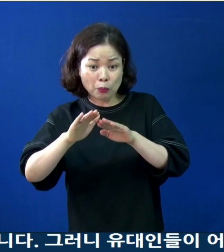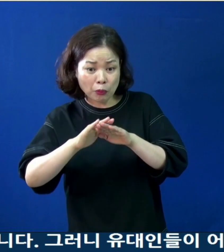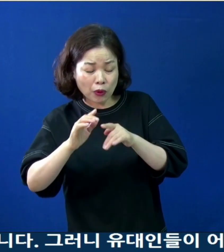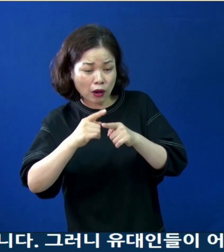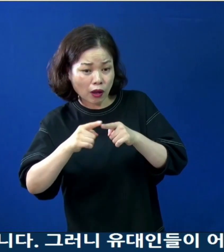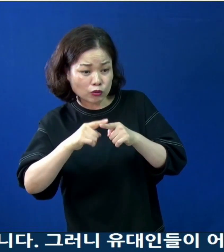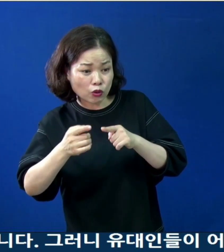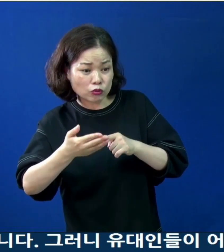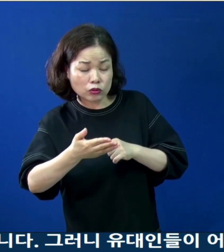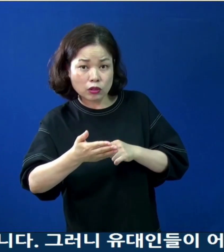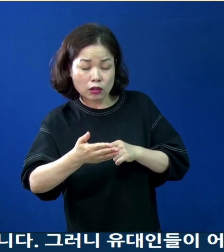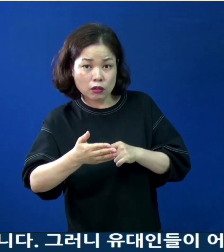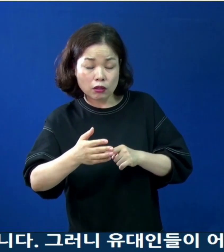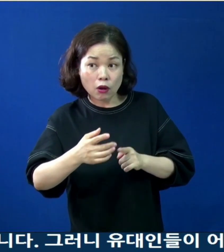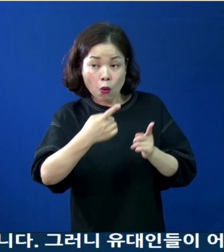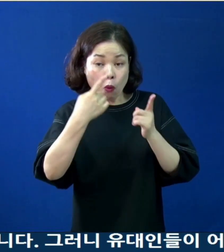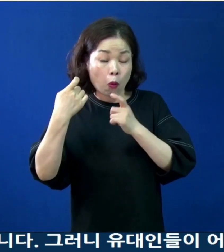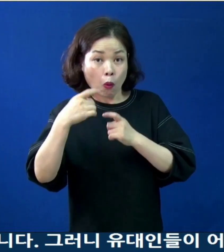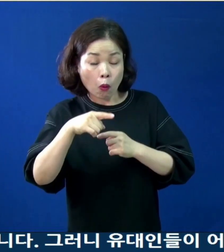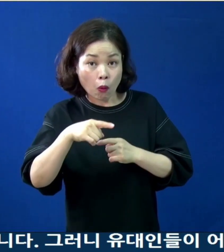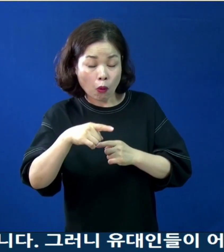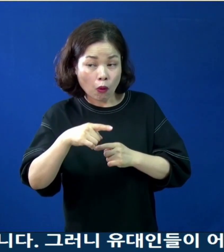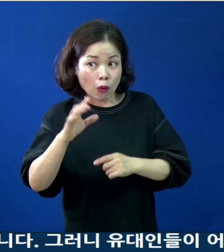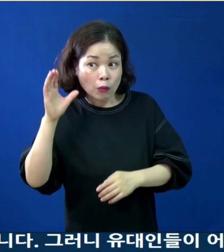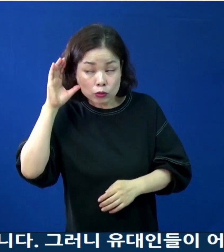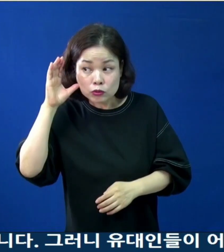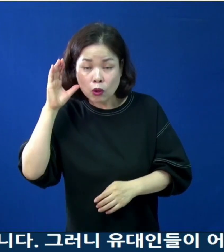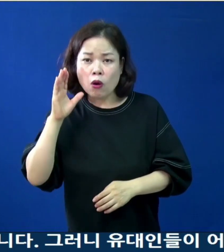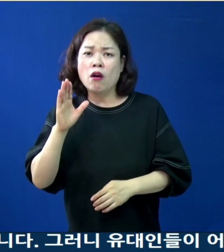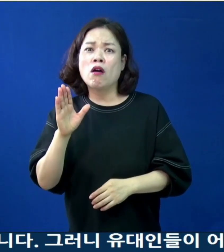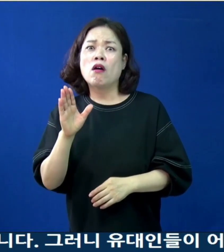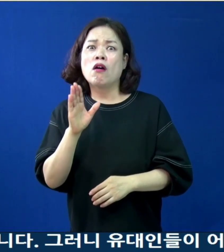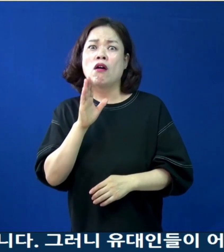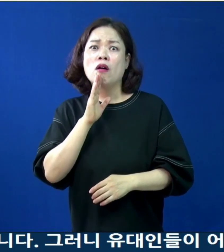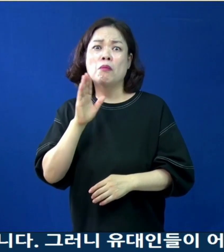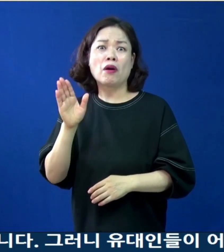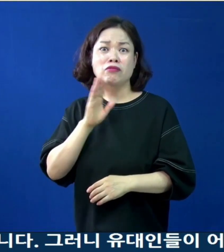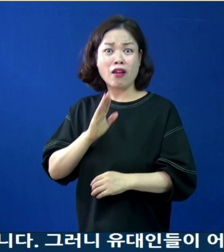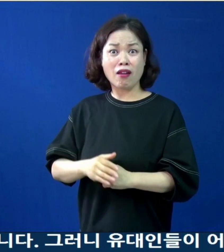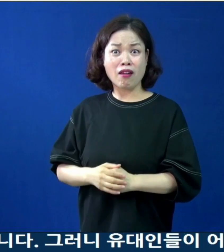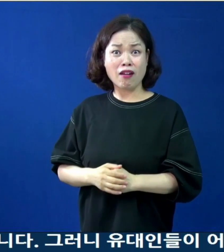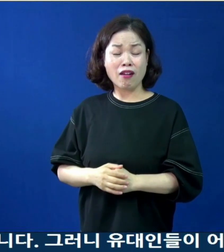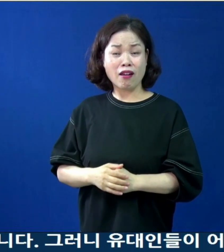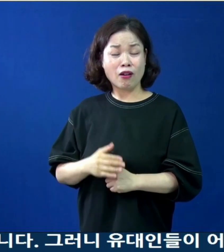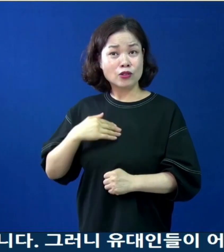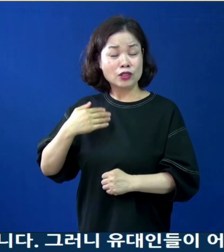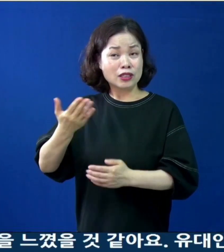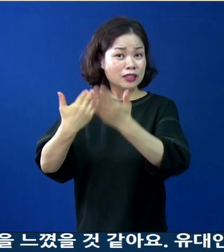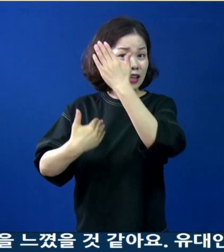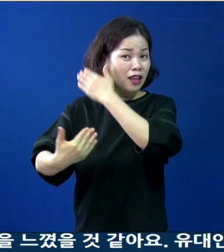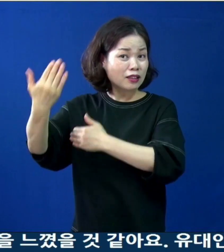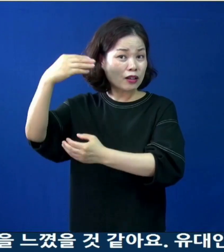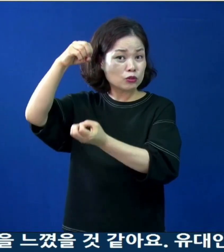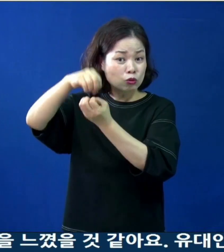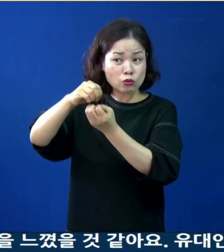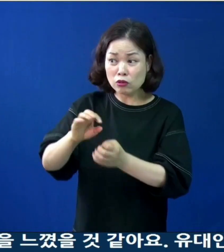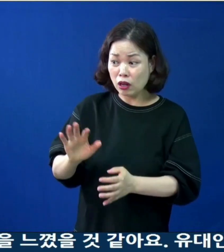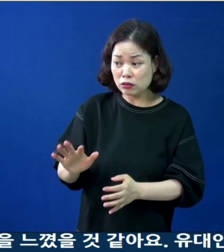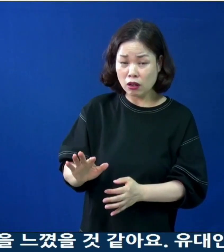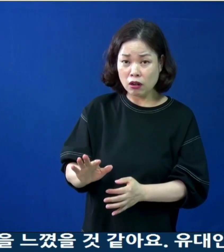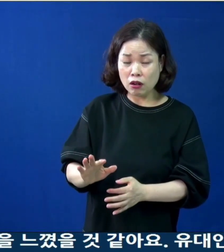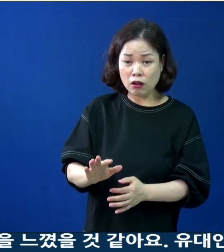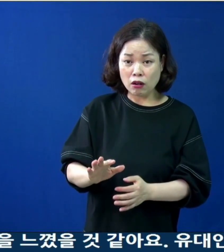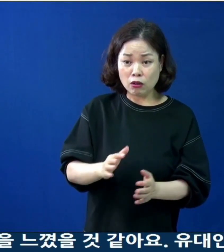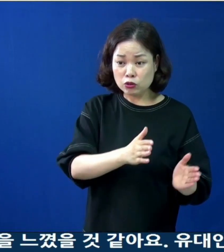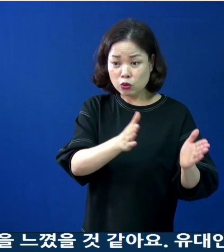이 사람들이 다 혹하는 거예요. 그들 말을 들어보니까 정말 일리가 있는 것 같아. 근데 우리가 정통적으로 믿던 건 아니야. 이 사람들이 다